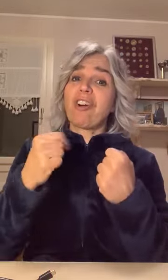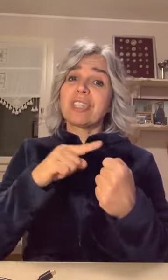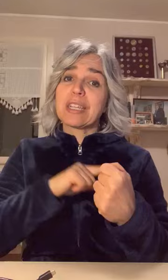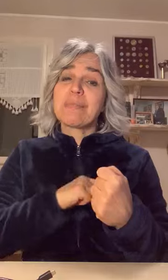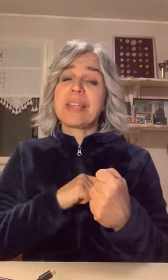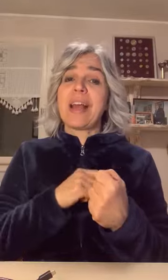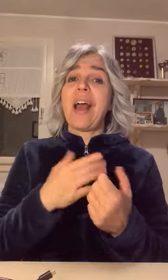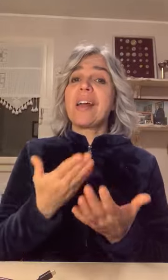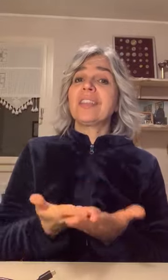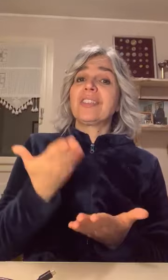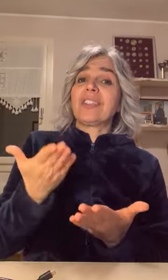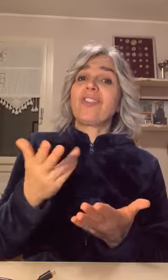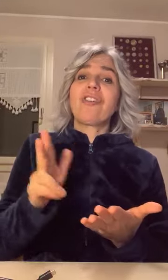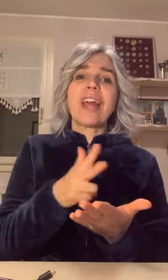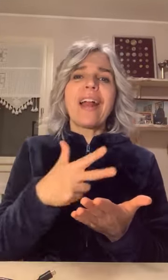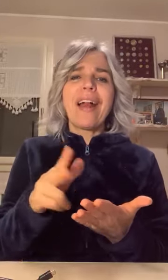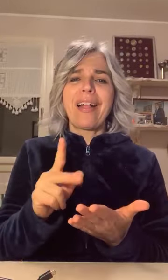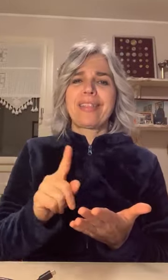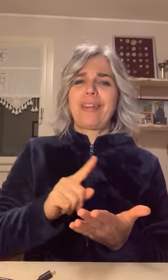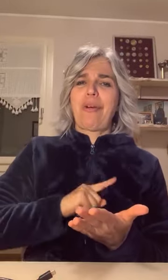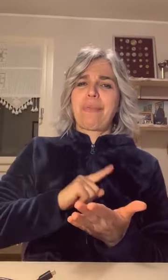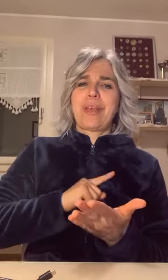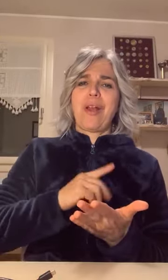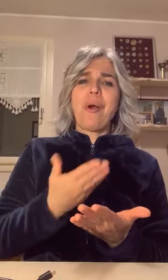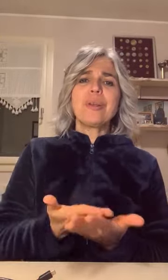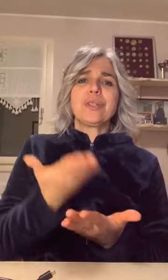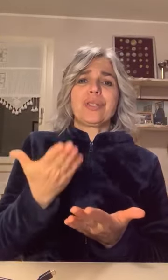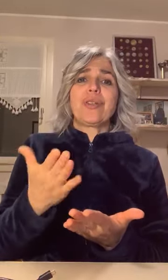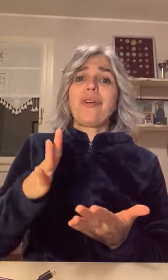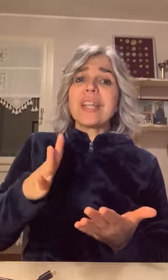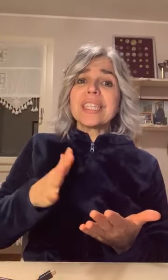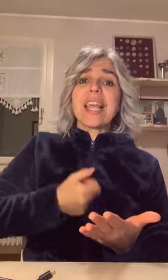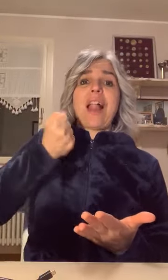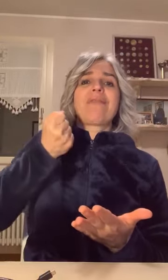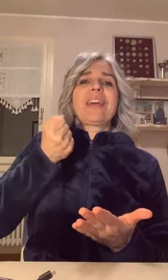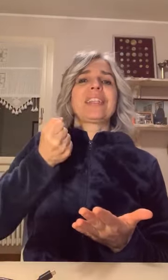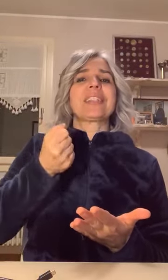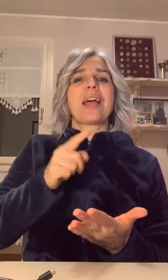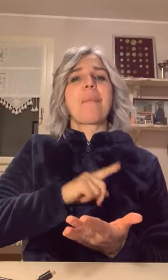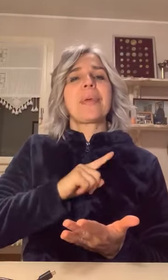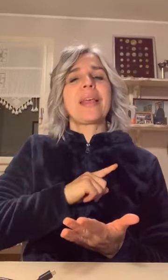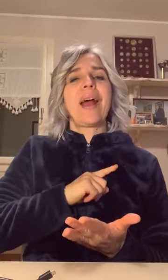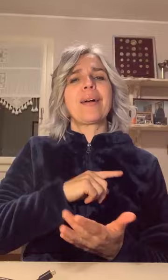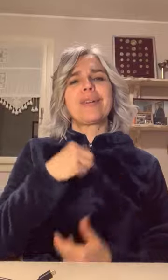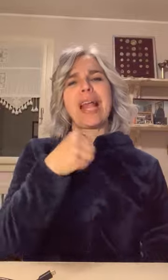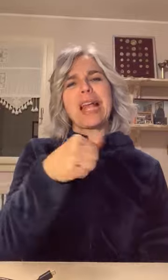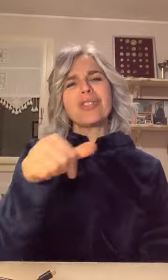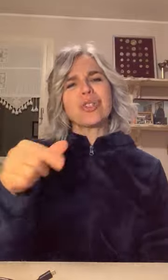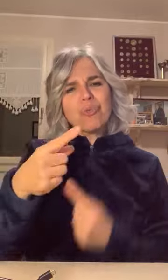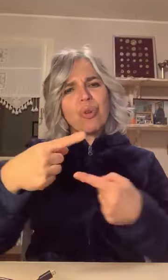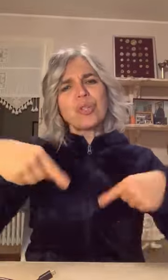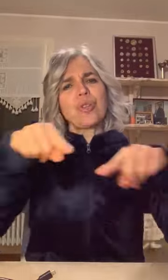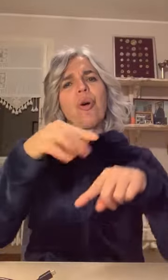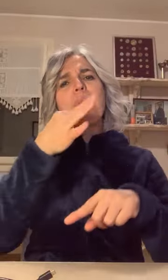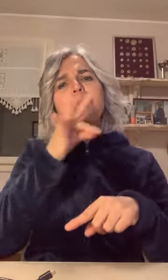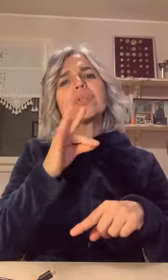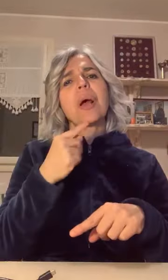salvezza. Che ognuno di noi questa mattina possa dire: il Signore è la mia forza. Il Signore è il